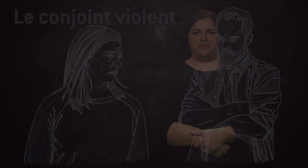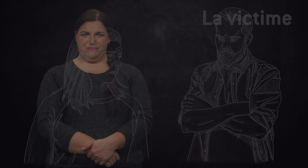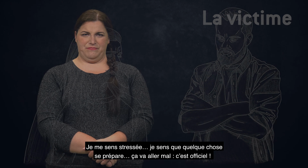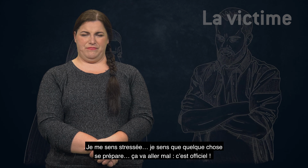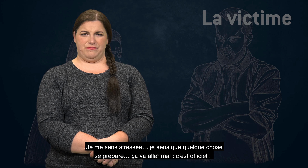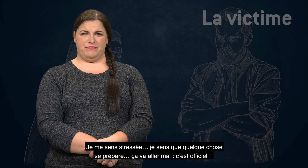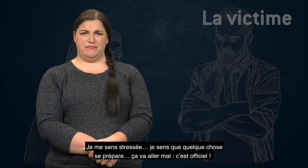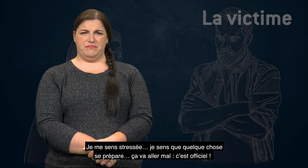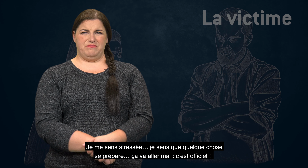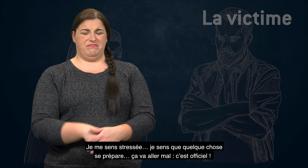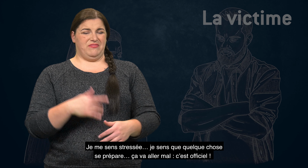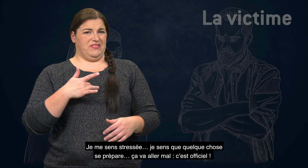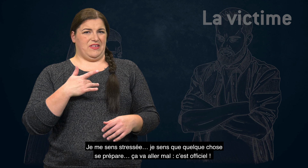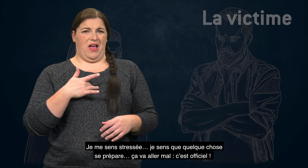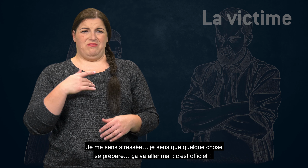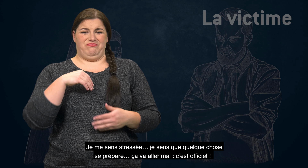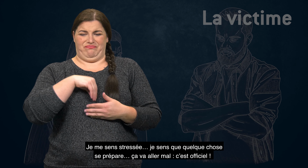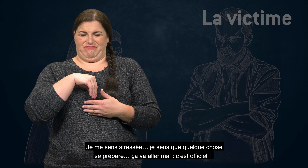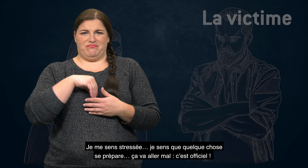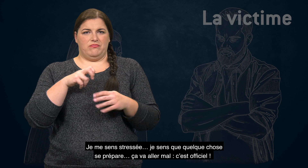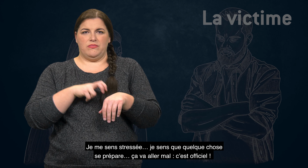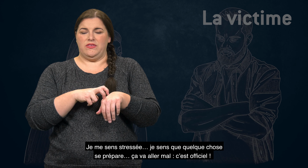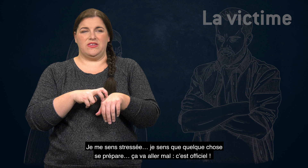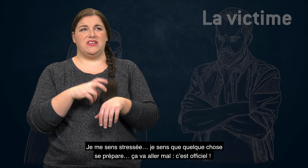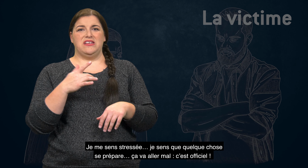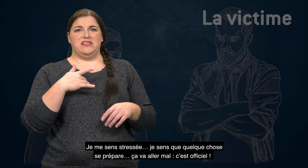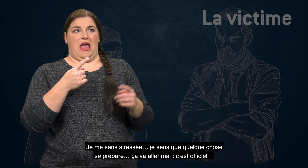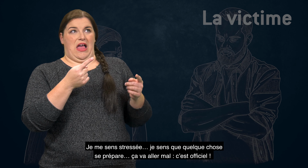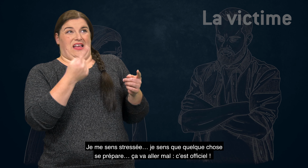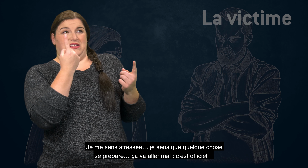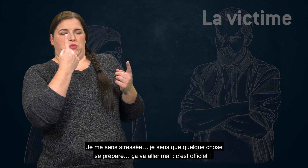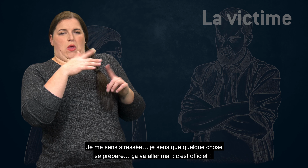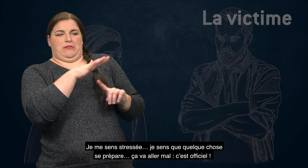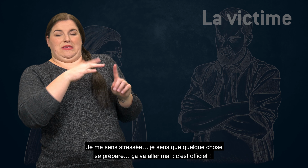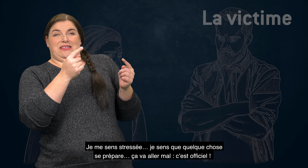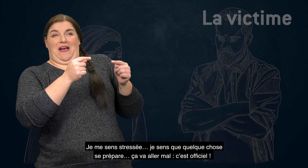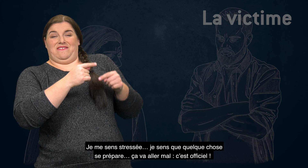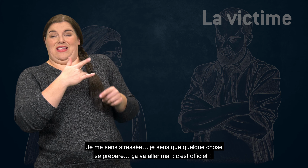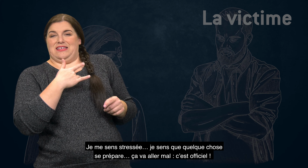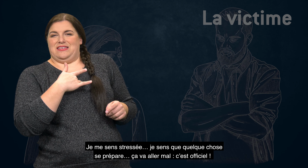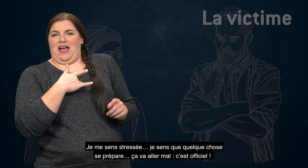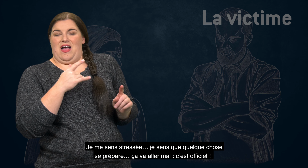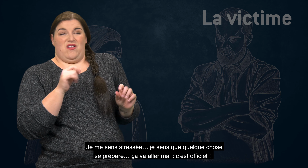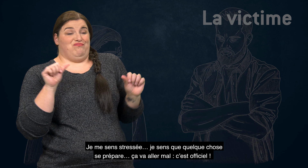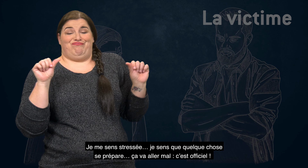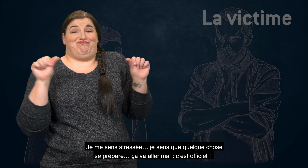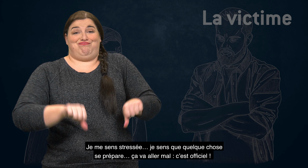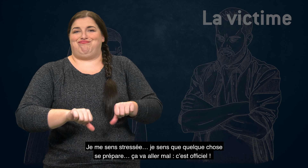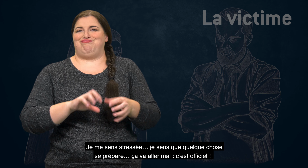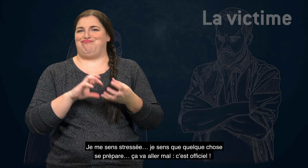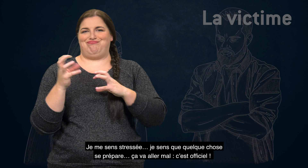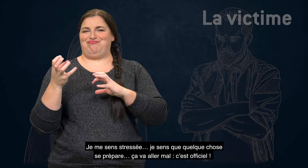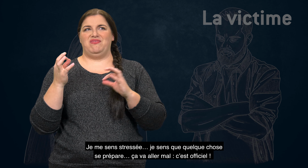La victime Je me sens stressée. Je sens que quelque chose se prépare. Ça va aller mal, c'est officiel.